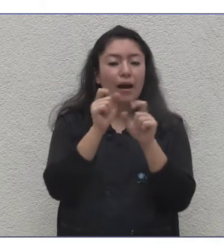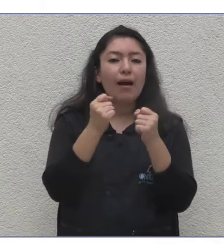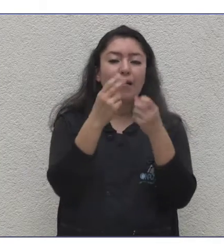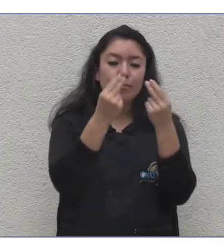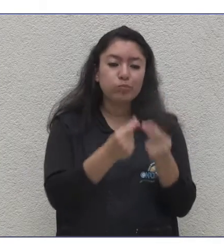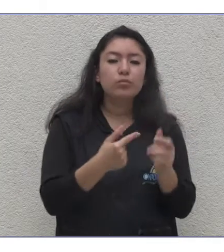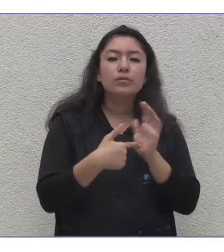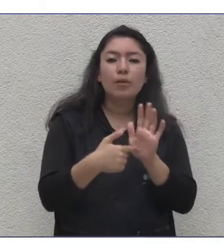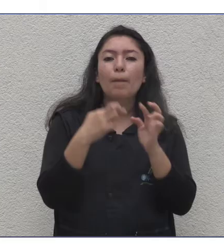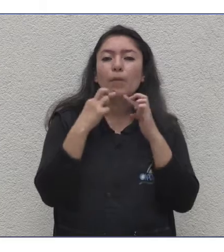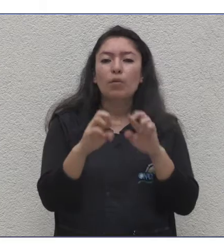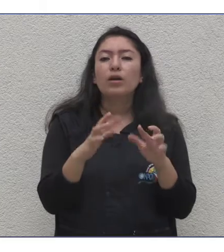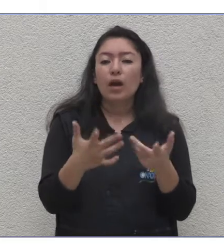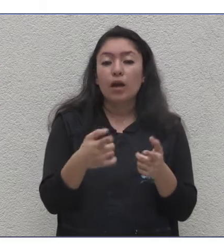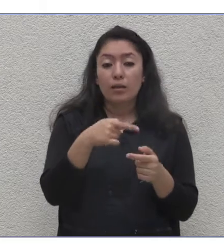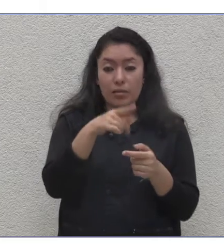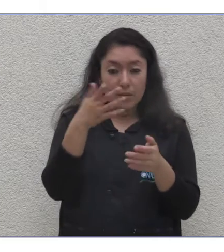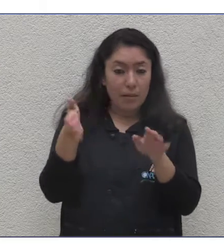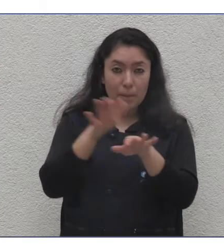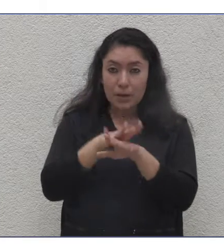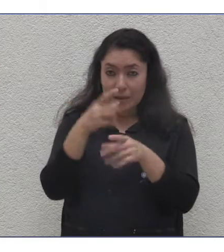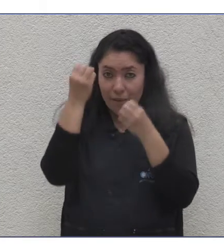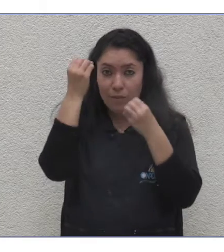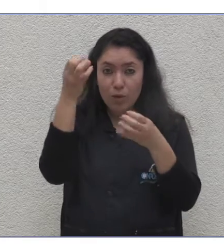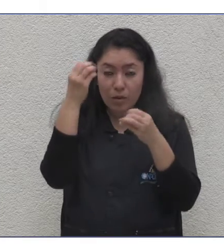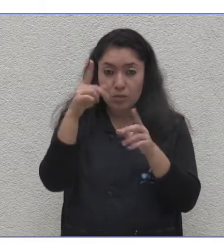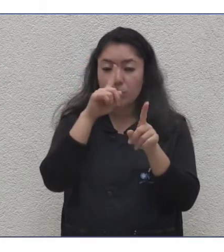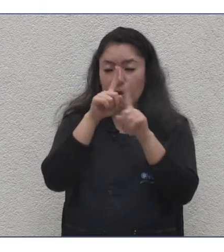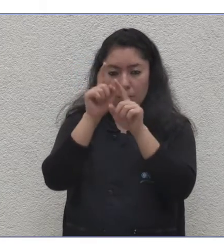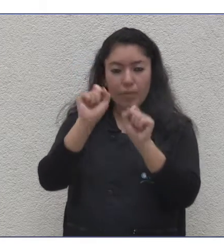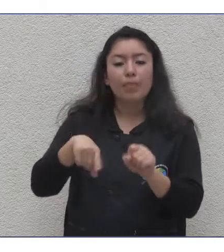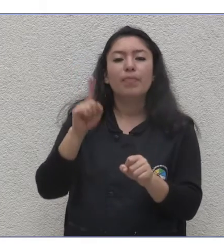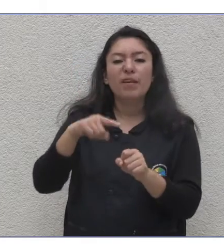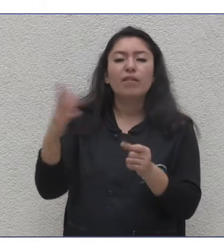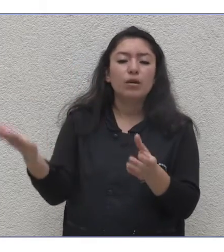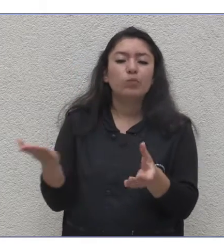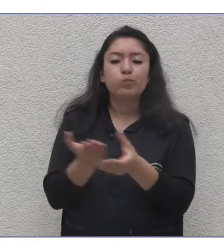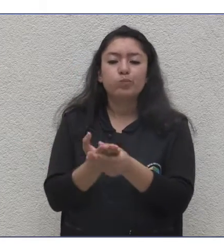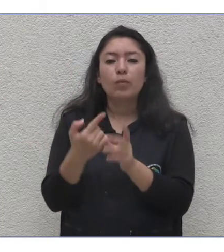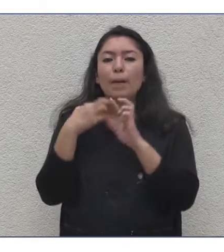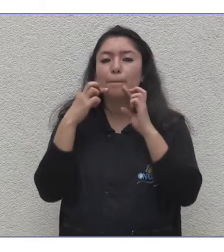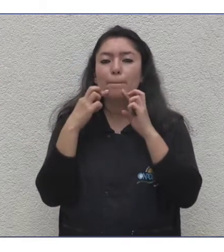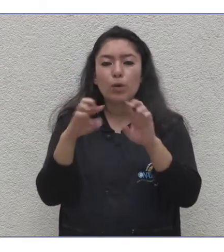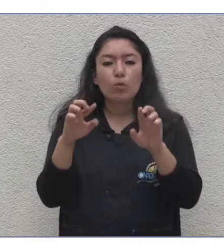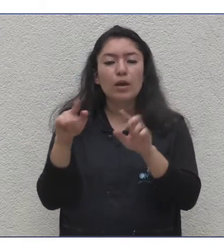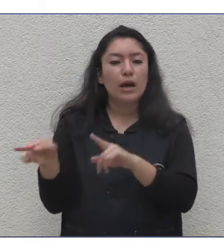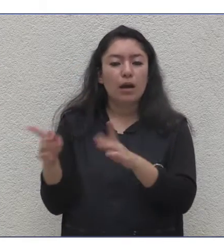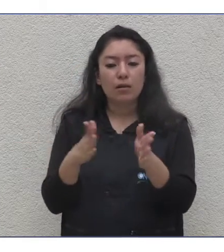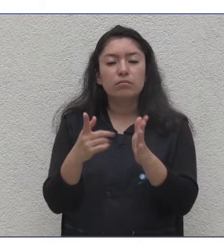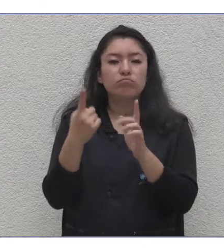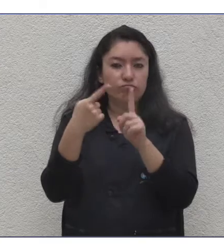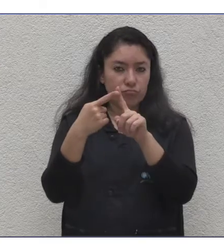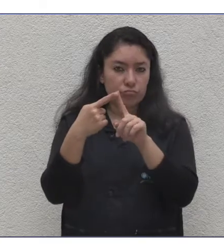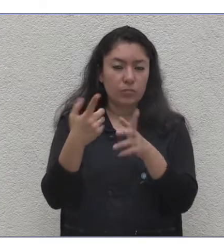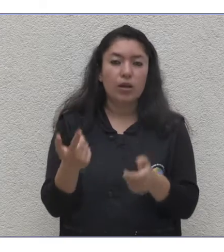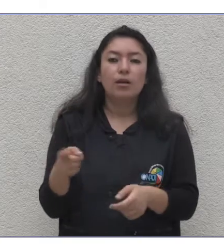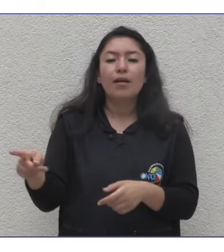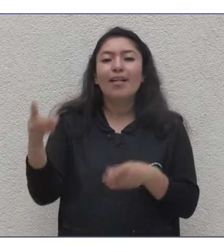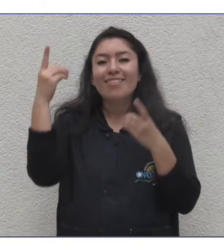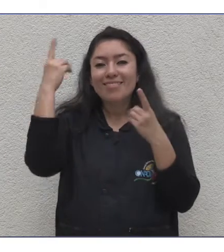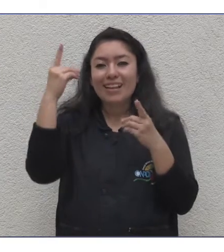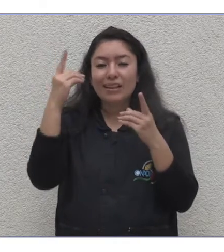realicen colectas públicas, además de la información pública de oficio contenida en la presente ley, debe hacer pública la siguiente.